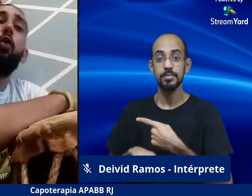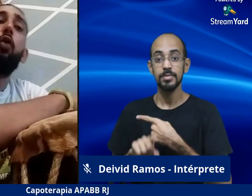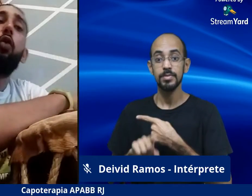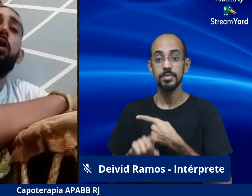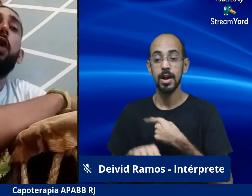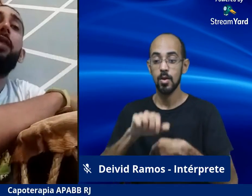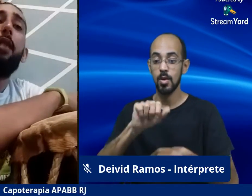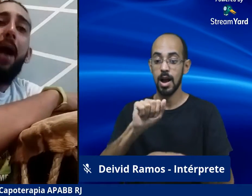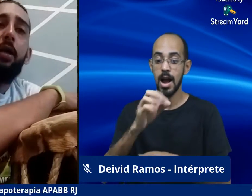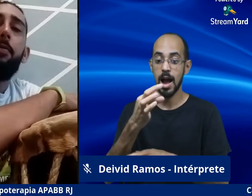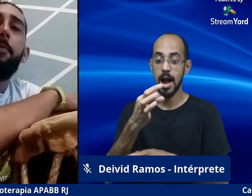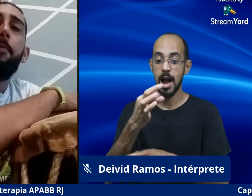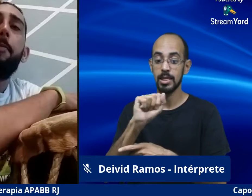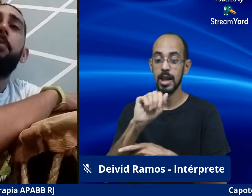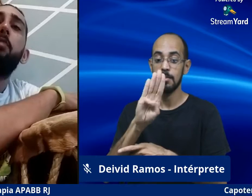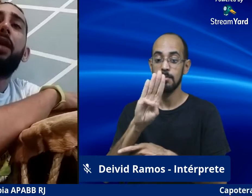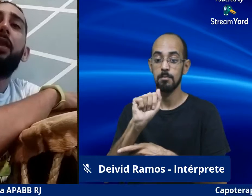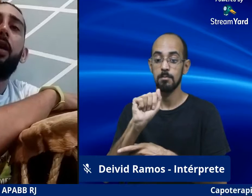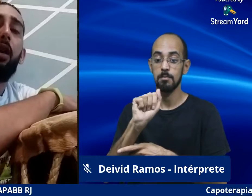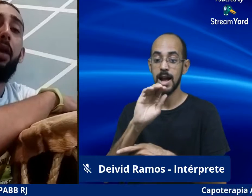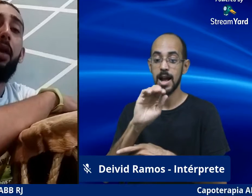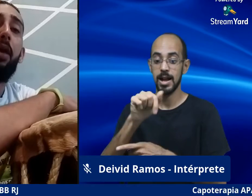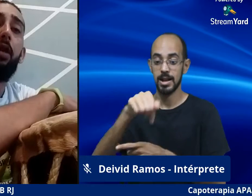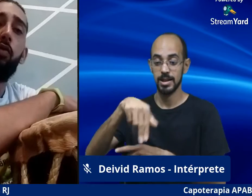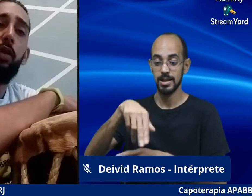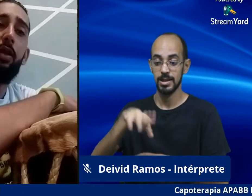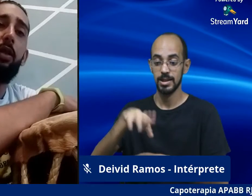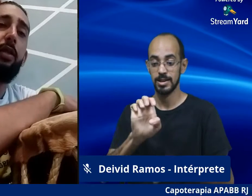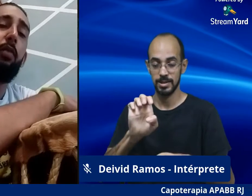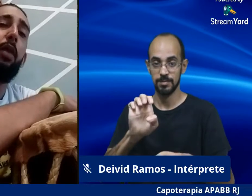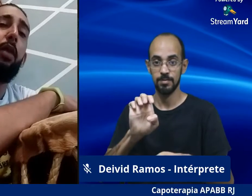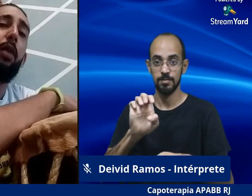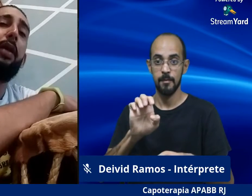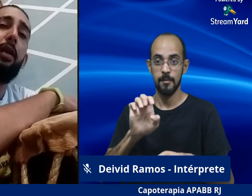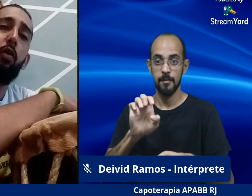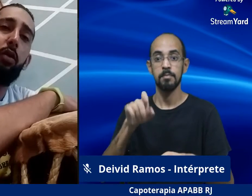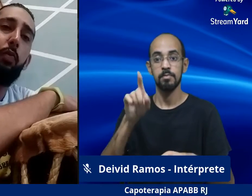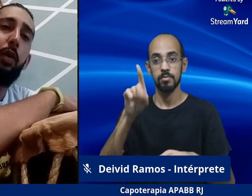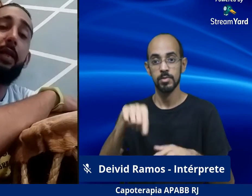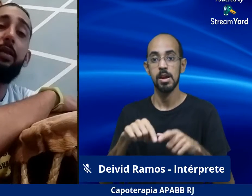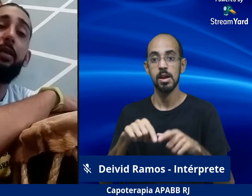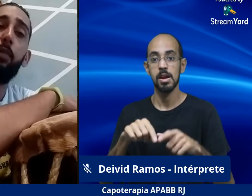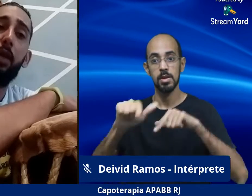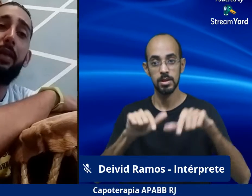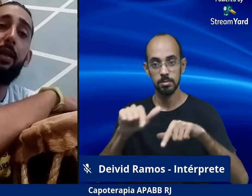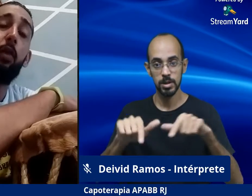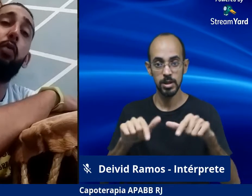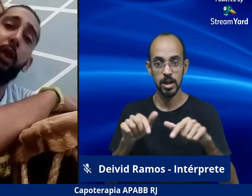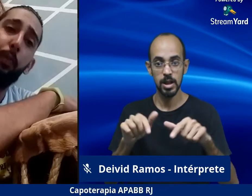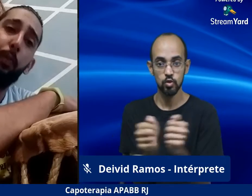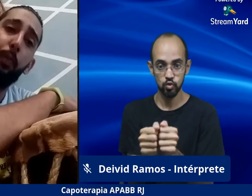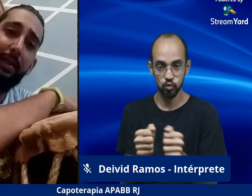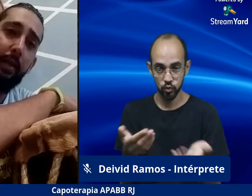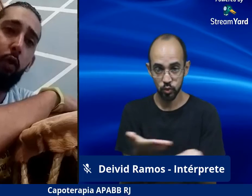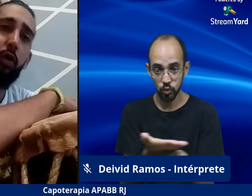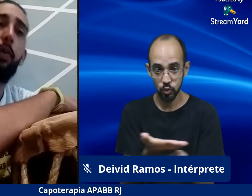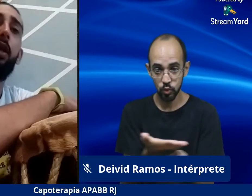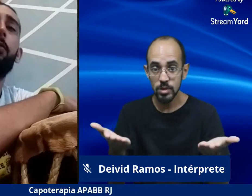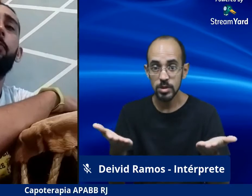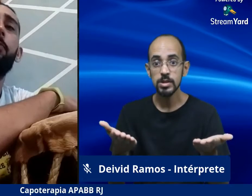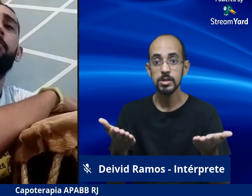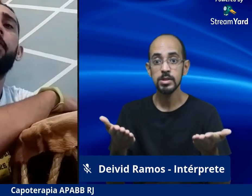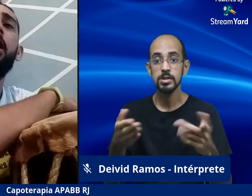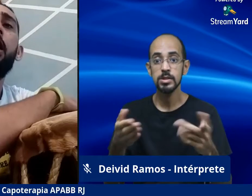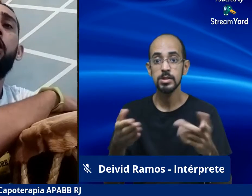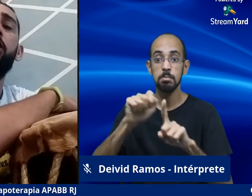Então, hoje eu trouxe o atabaque, né, para estar aqui trabalhando com vocês. Na semana passada eu trouxe, na semana passada não, no mês passado eu trouxe